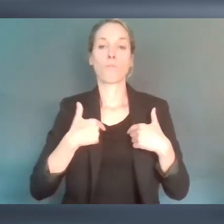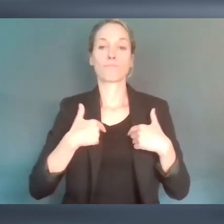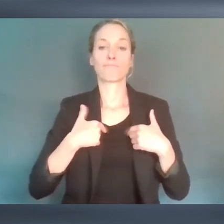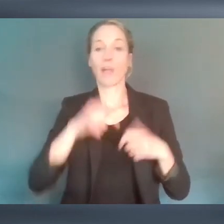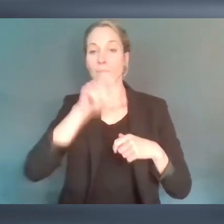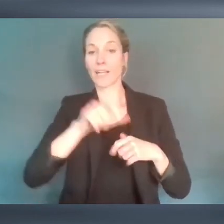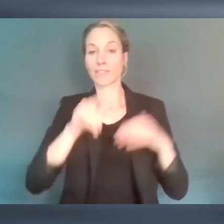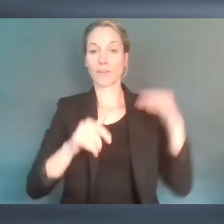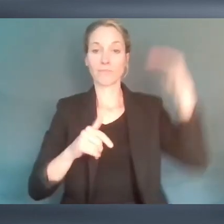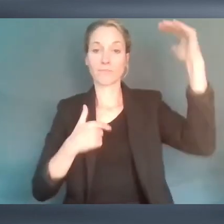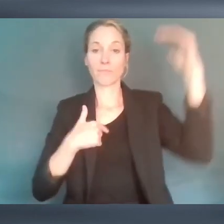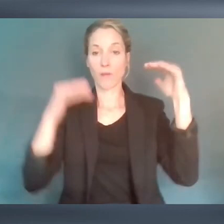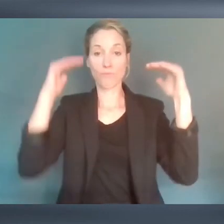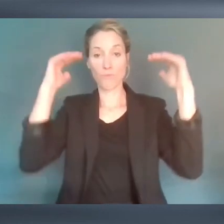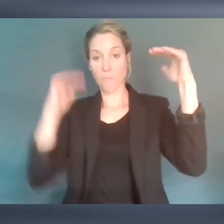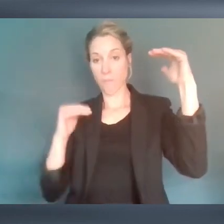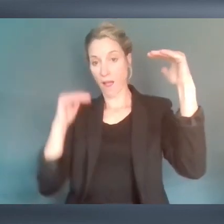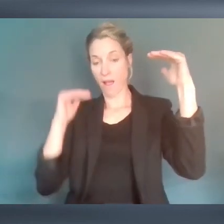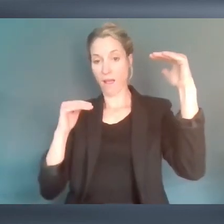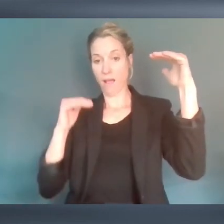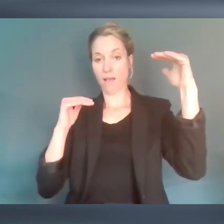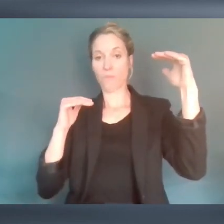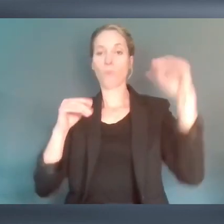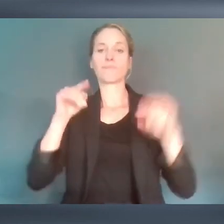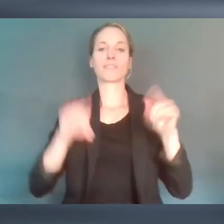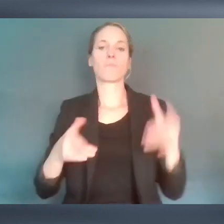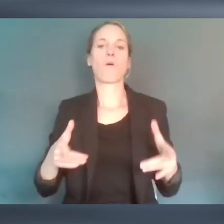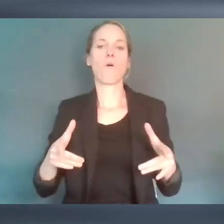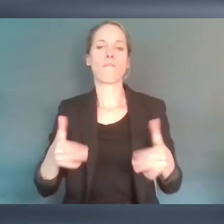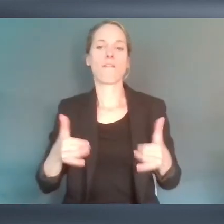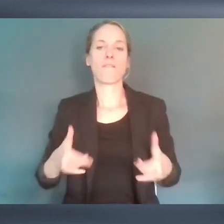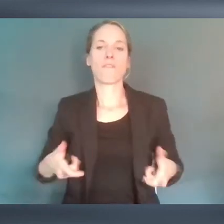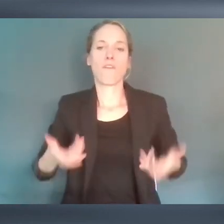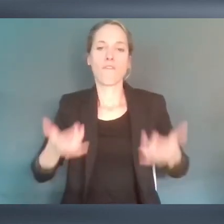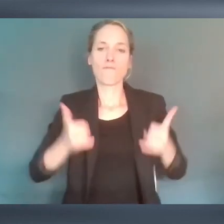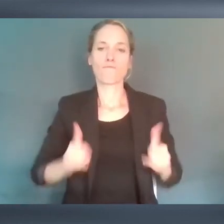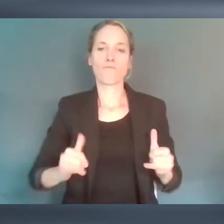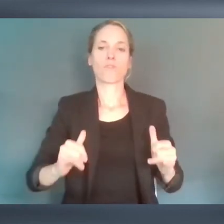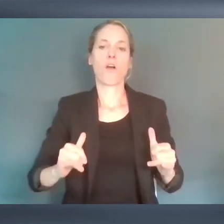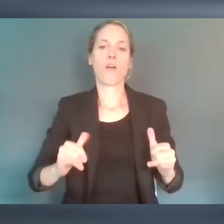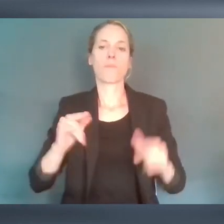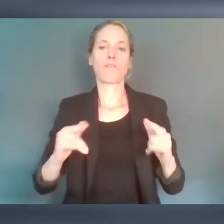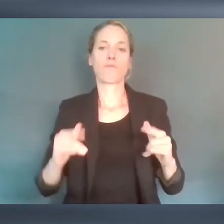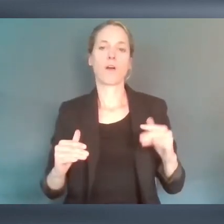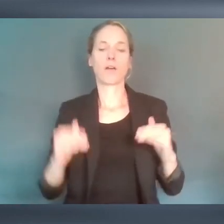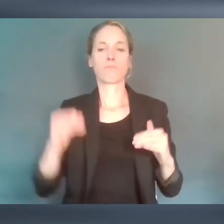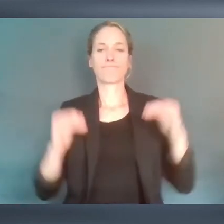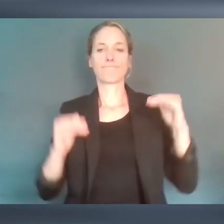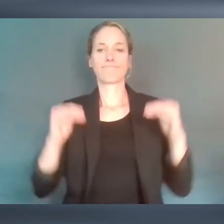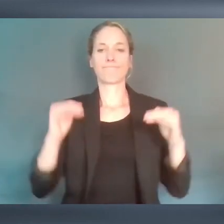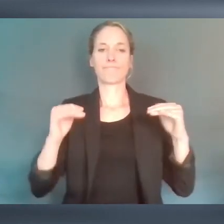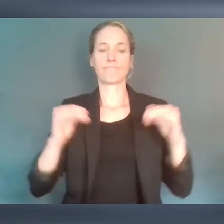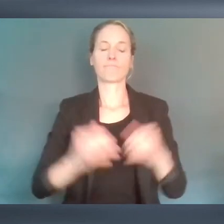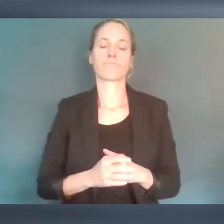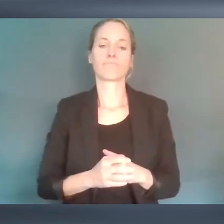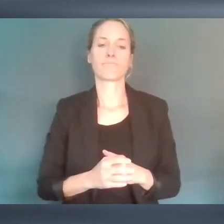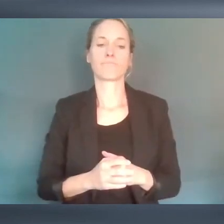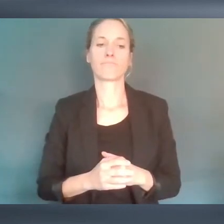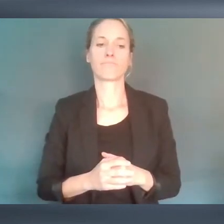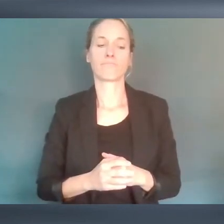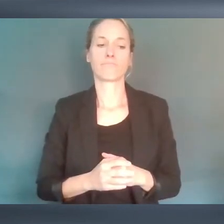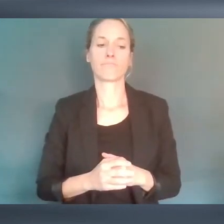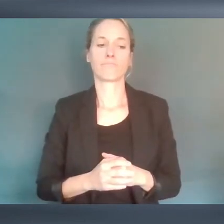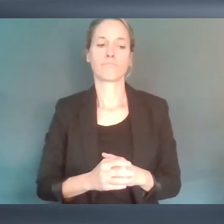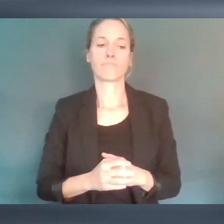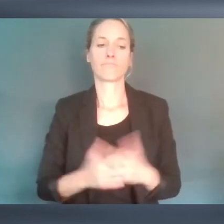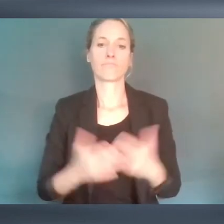j'utilise, je suis plus ou moins haut. Et puis l'inclusion, il faut des fois simplifier la chose. C'est simplement dans un